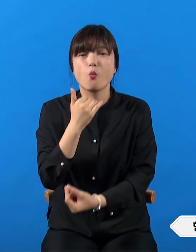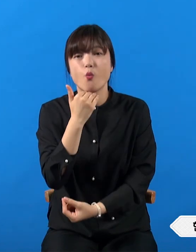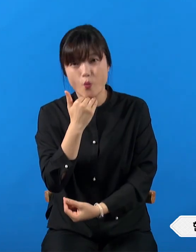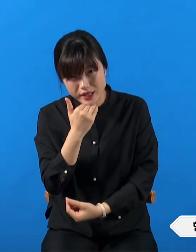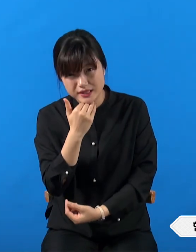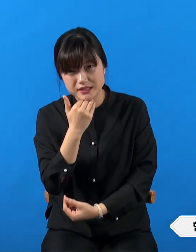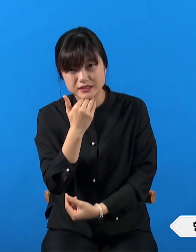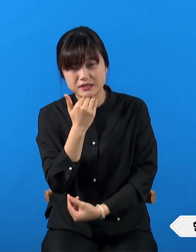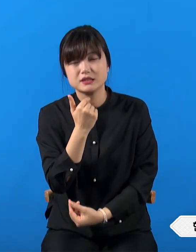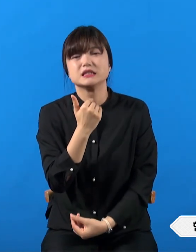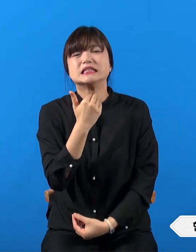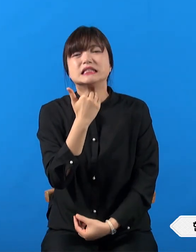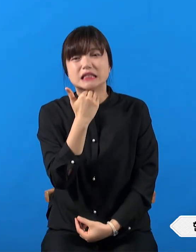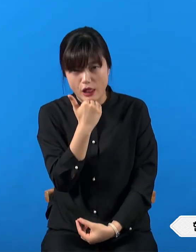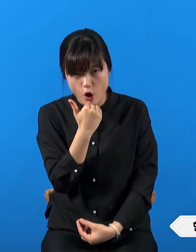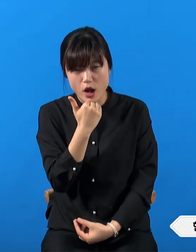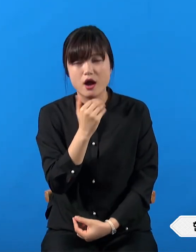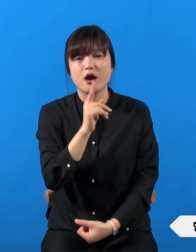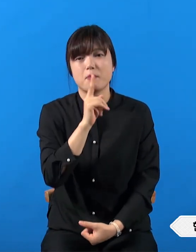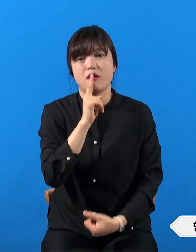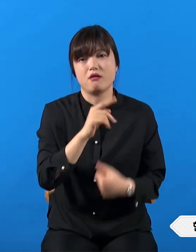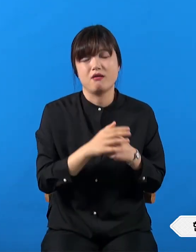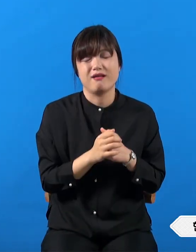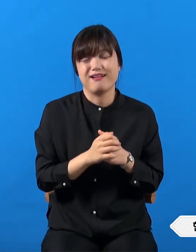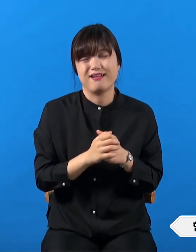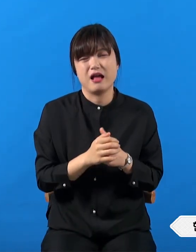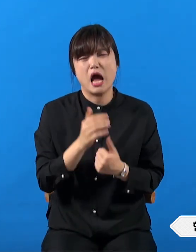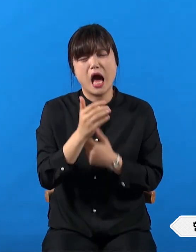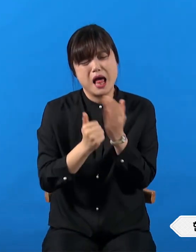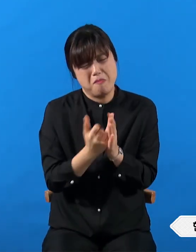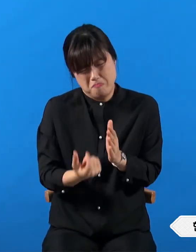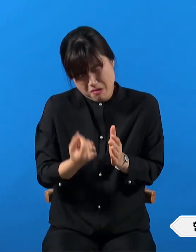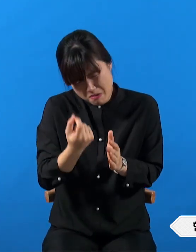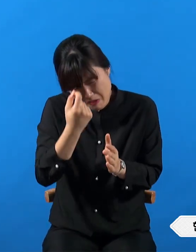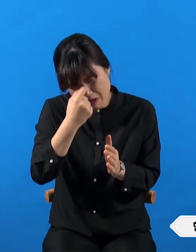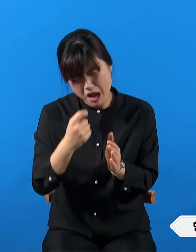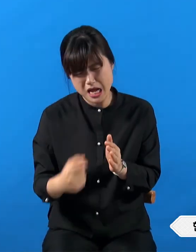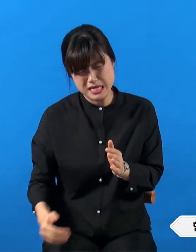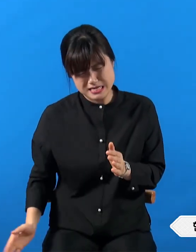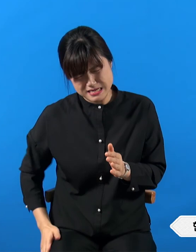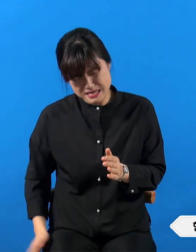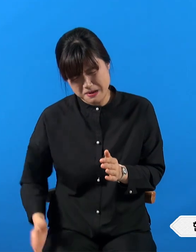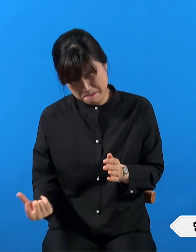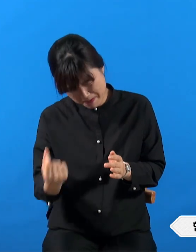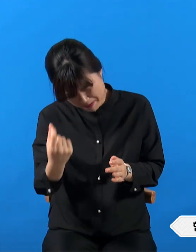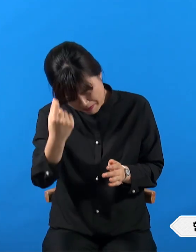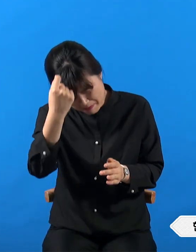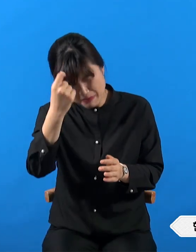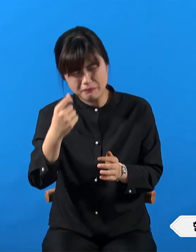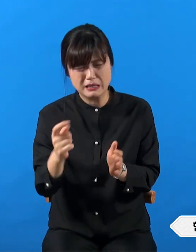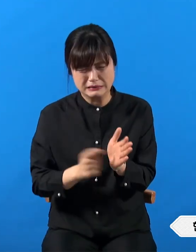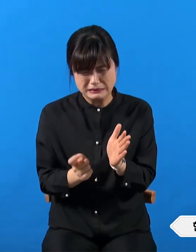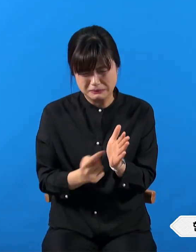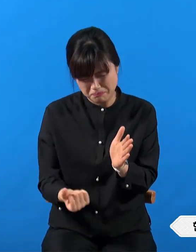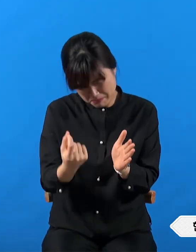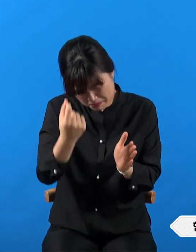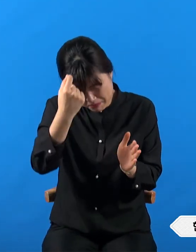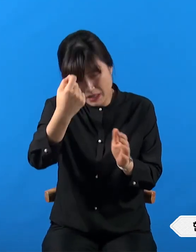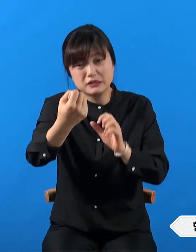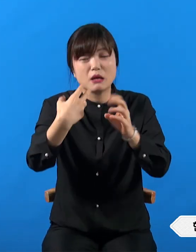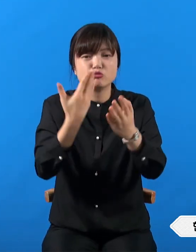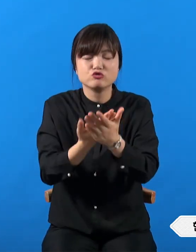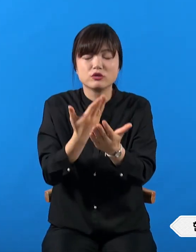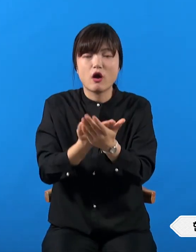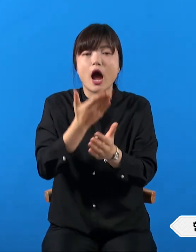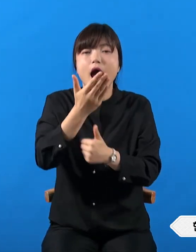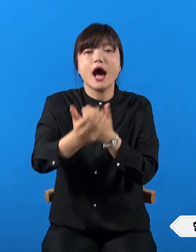wait, 기다려라 하는 것입니다. 나는 하나님 빨리 지금 좀 응답해 주세요